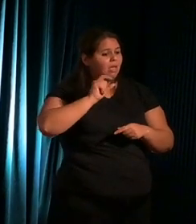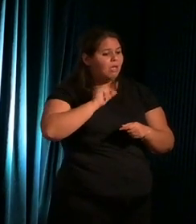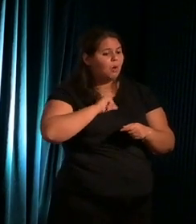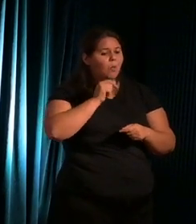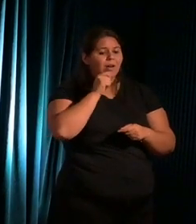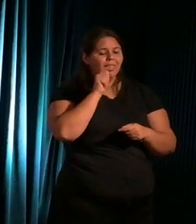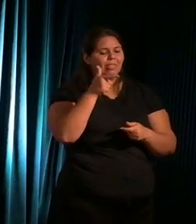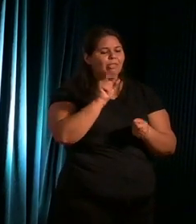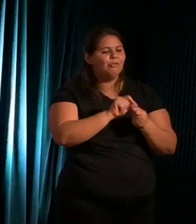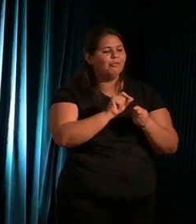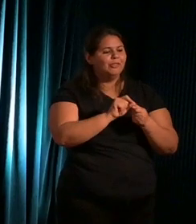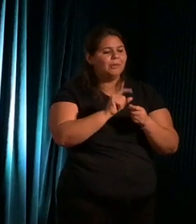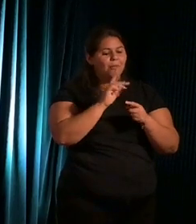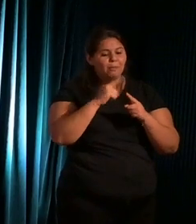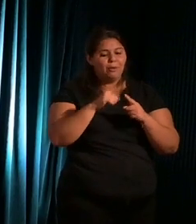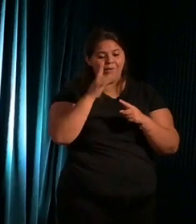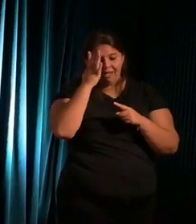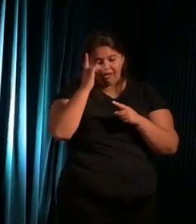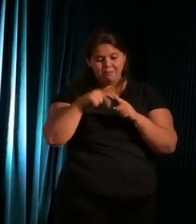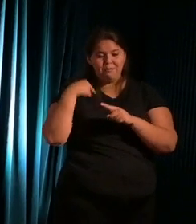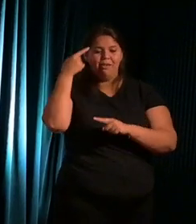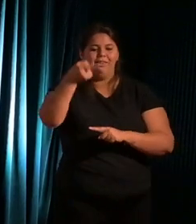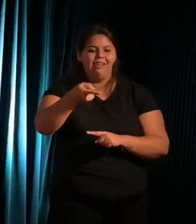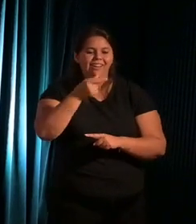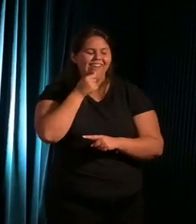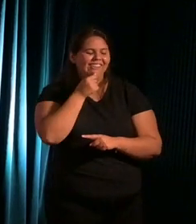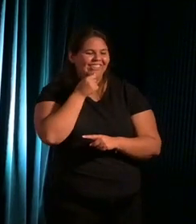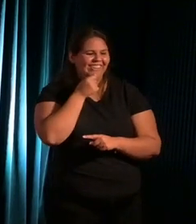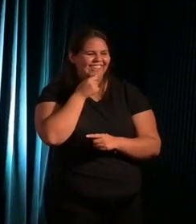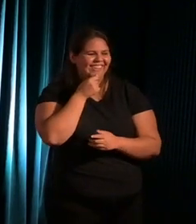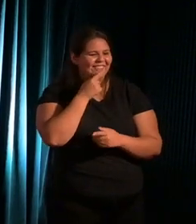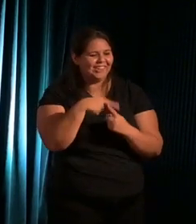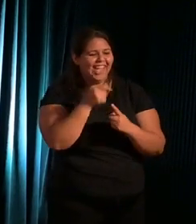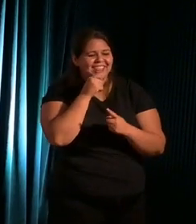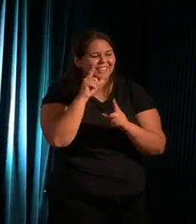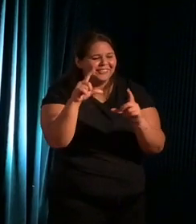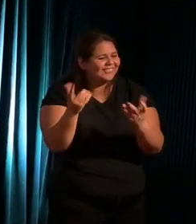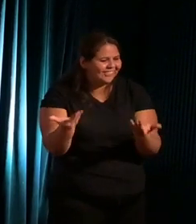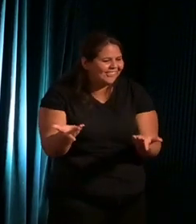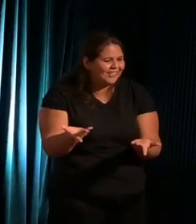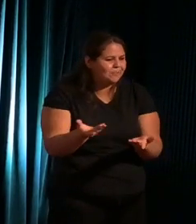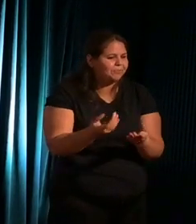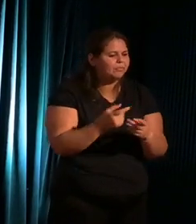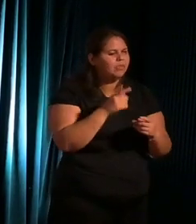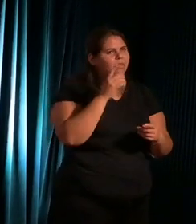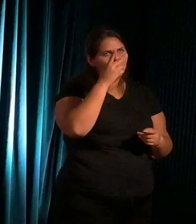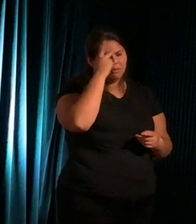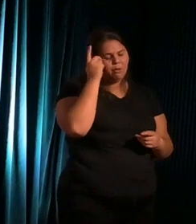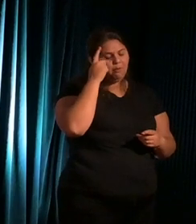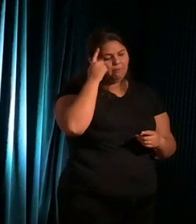que foi a do Pixinguinha. Não é. A do Pixinguinha é uma...